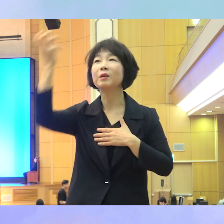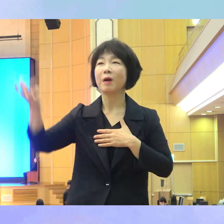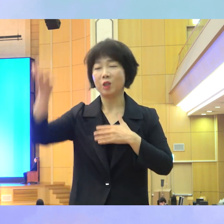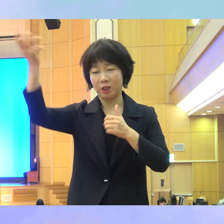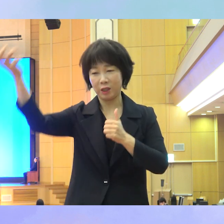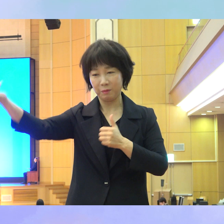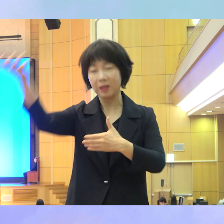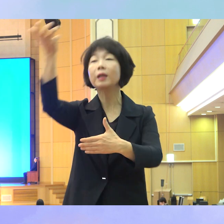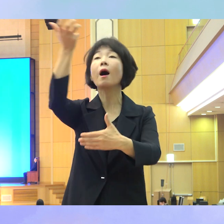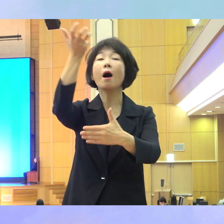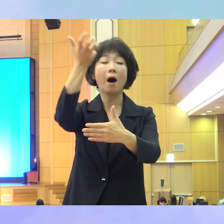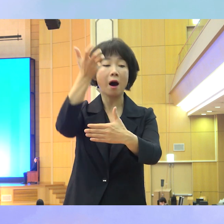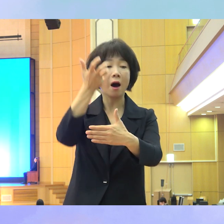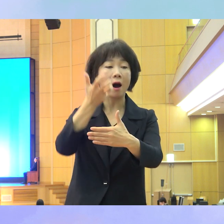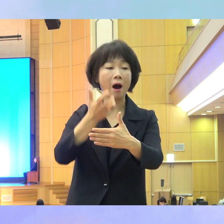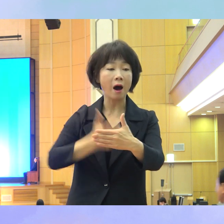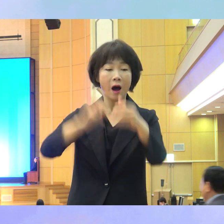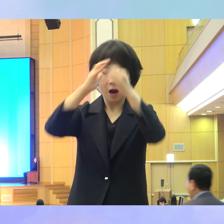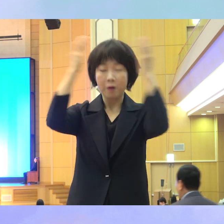성령이 마심이라.